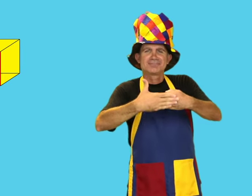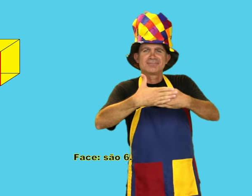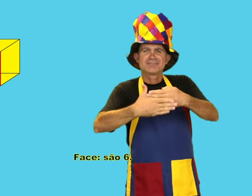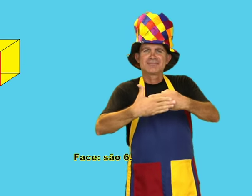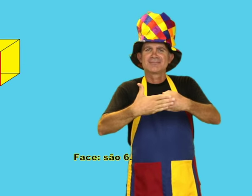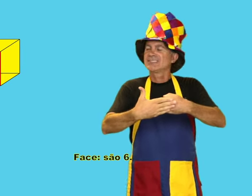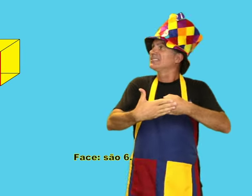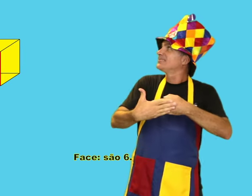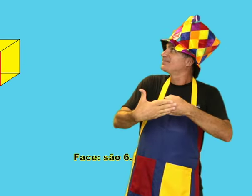Face!